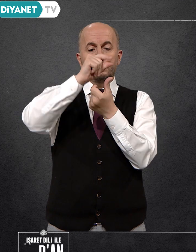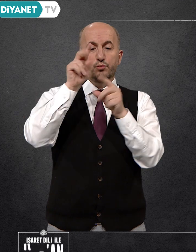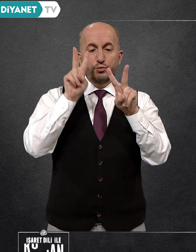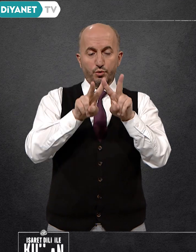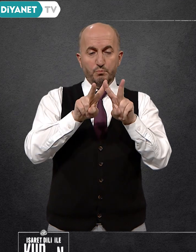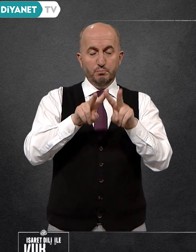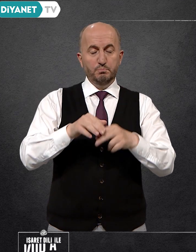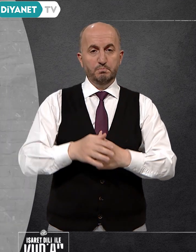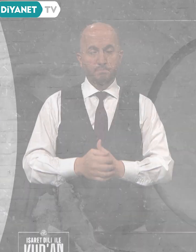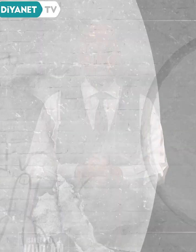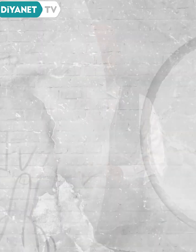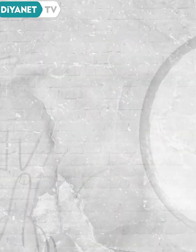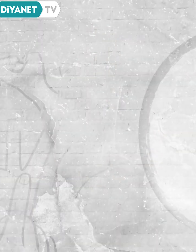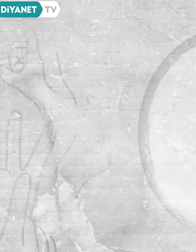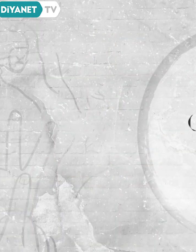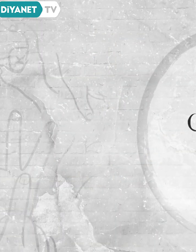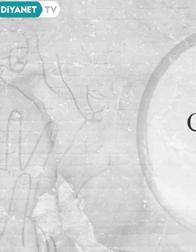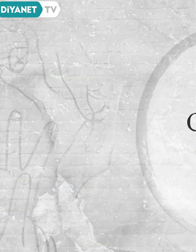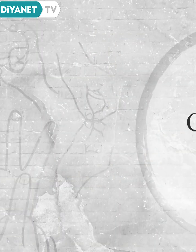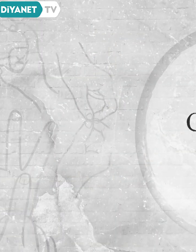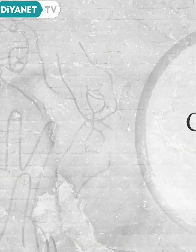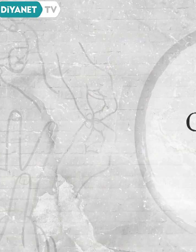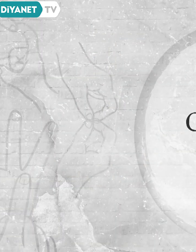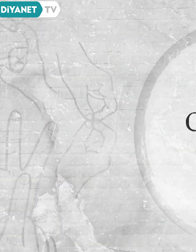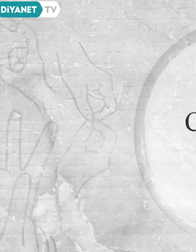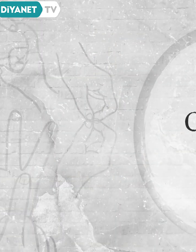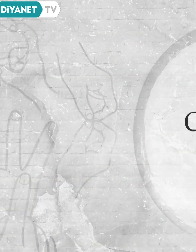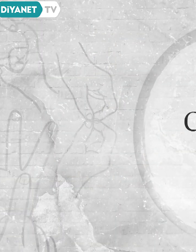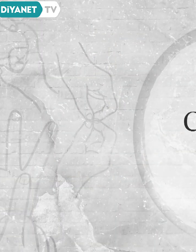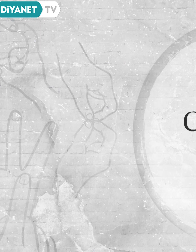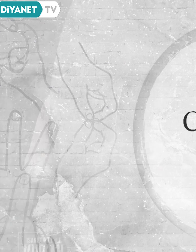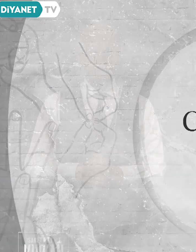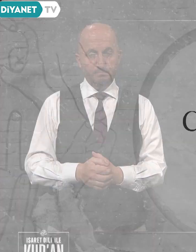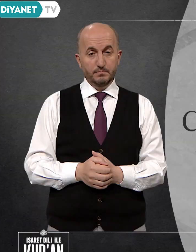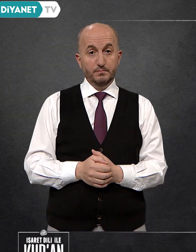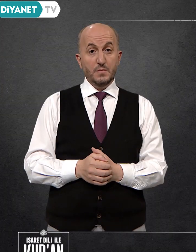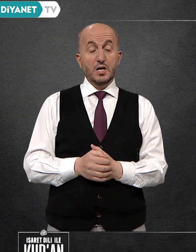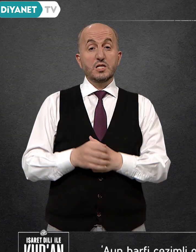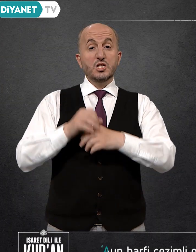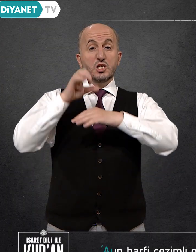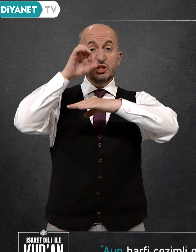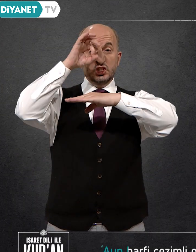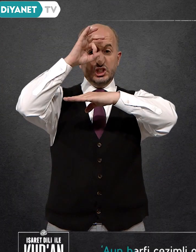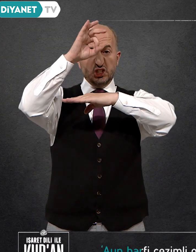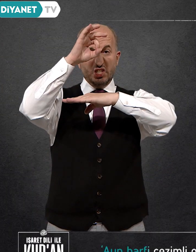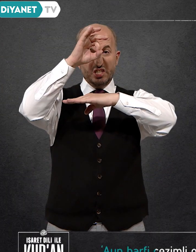tüm gezim li ayın 10'una ayın harfi